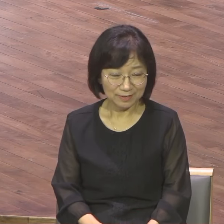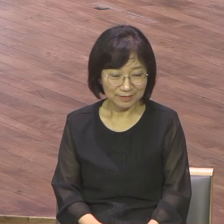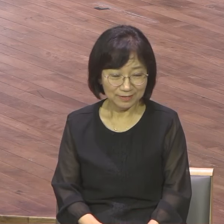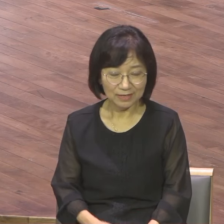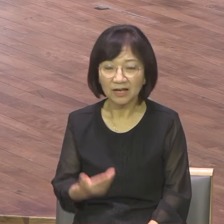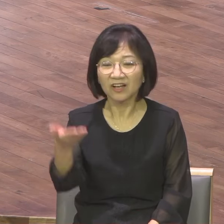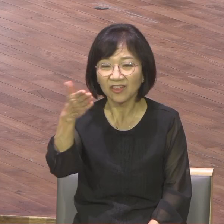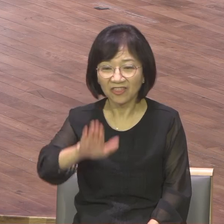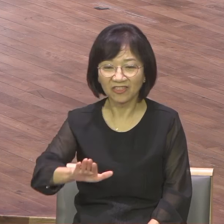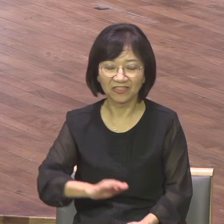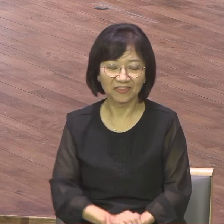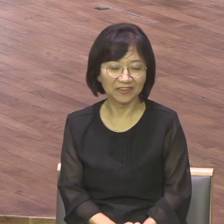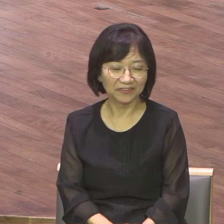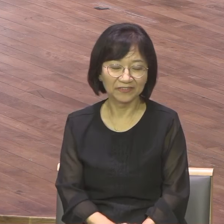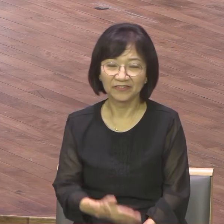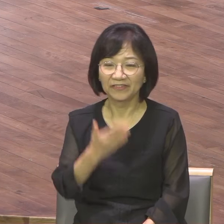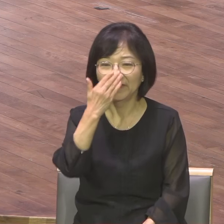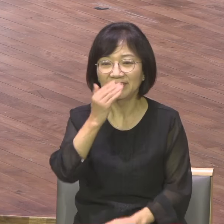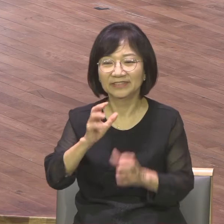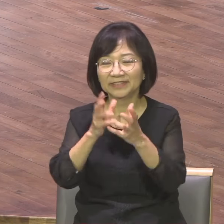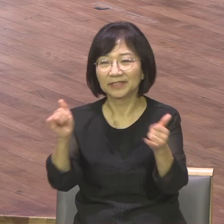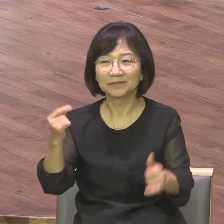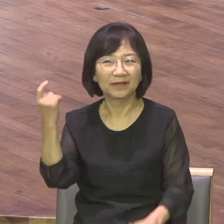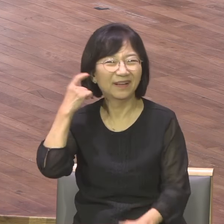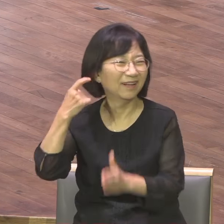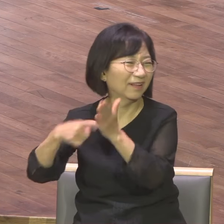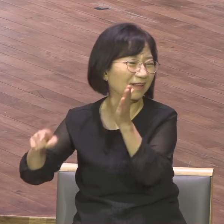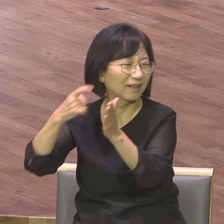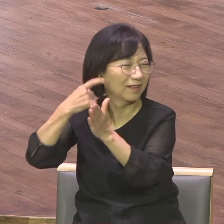그런데 이스라엘 백성들 안 들었어요.